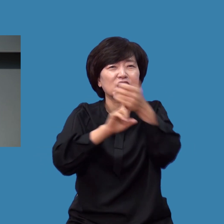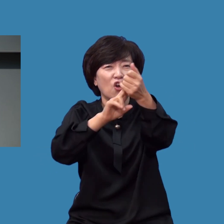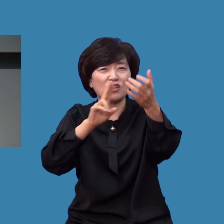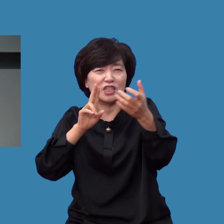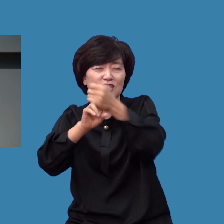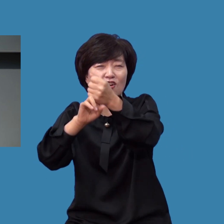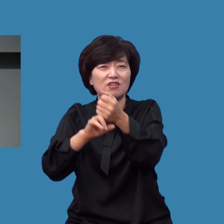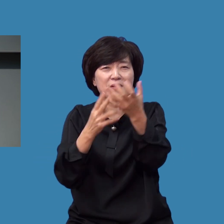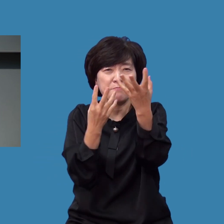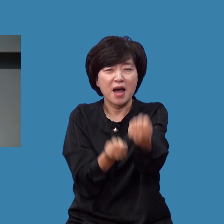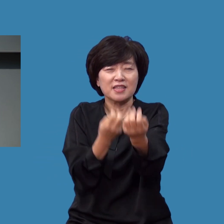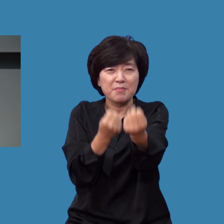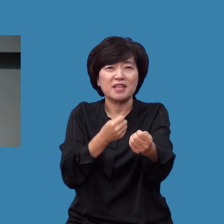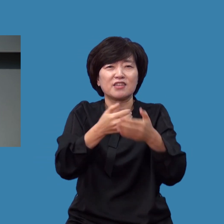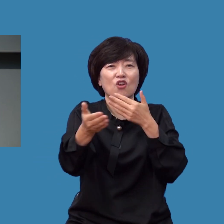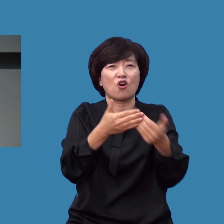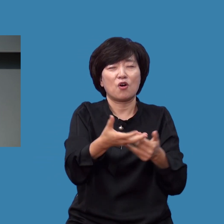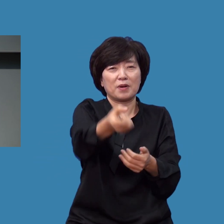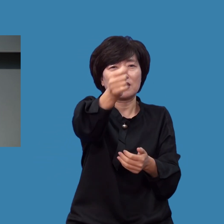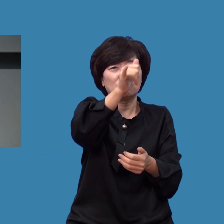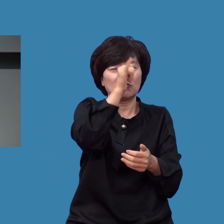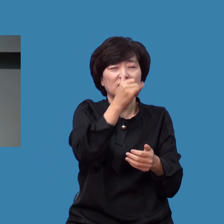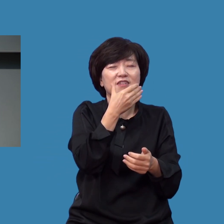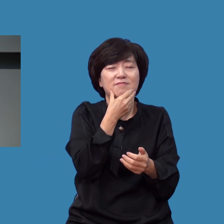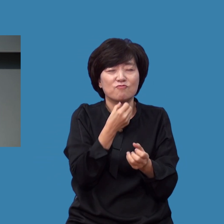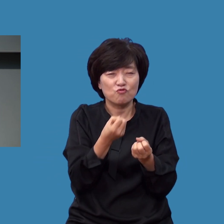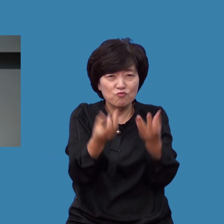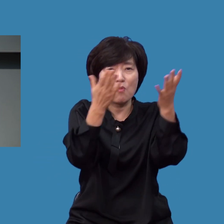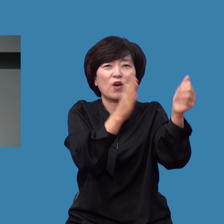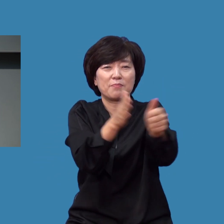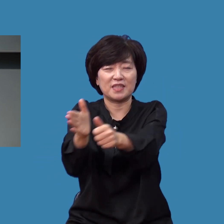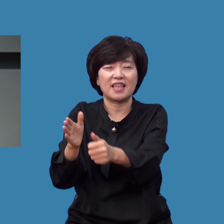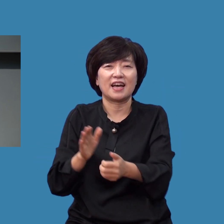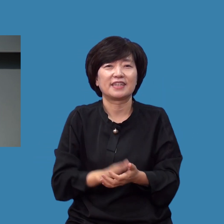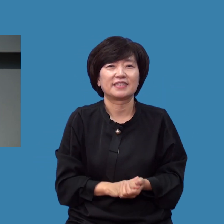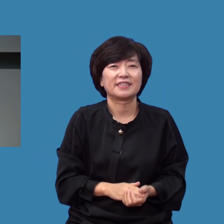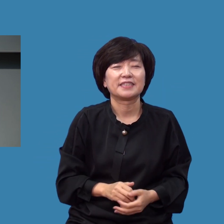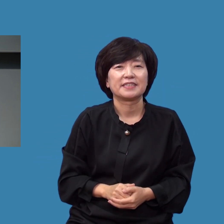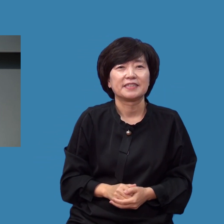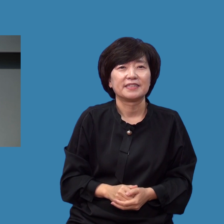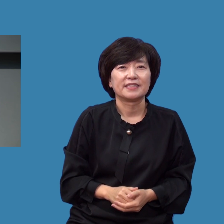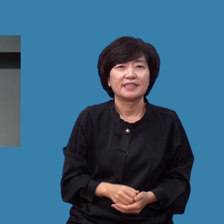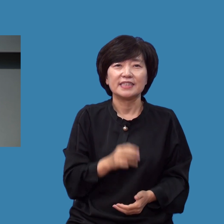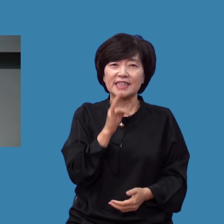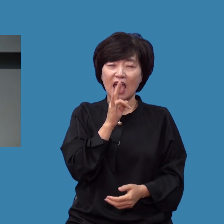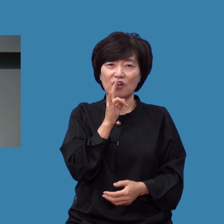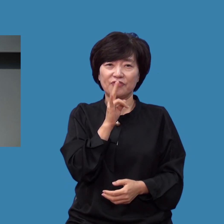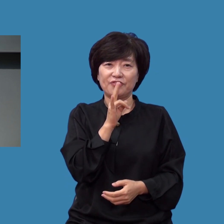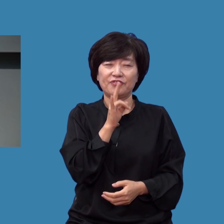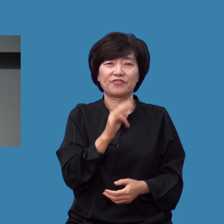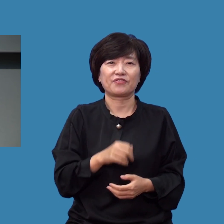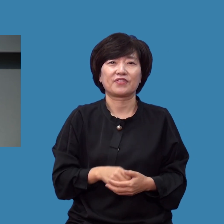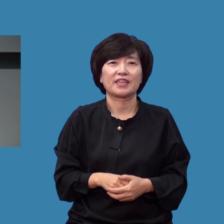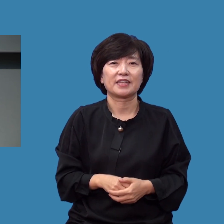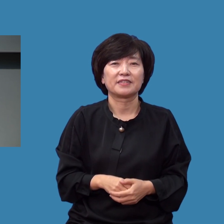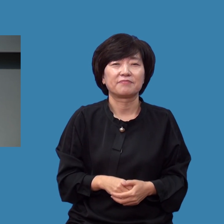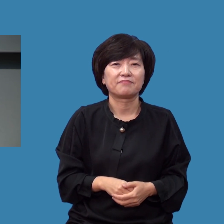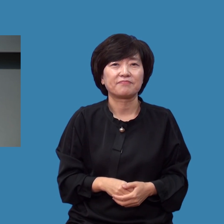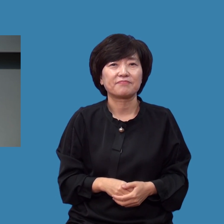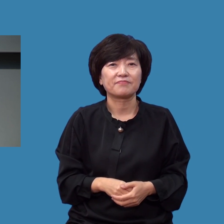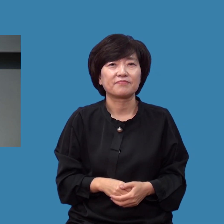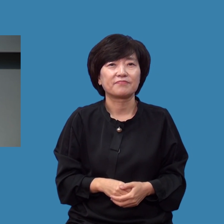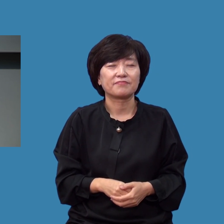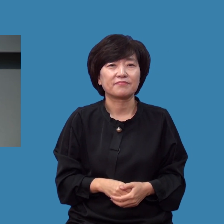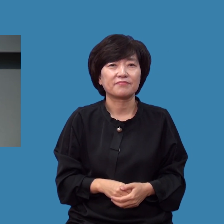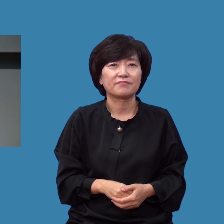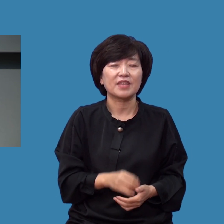해나가시게 되기를 주의 이름으로 축복합니다. 자, 예언에 대한 것을 시작해 봅시다. 자, 예언도 그렇고